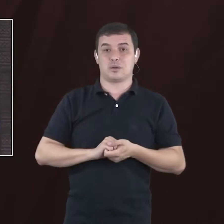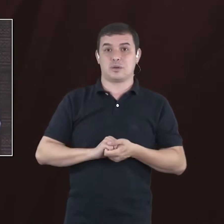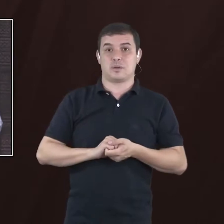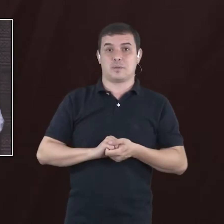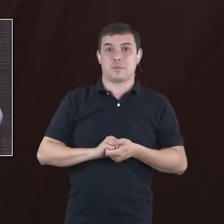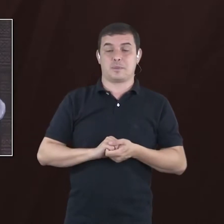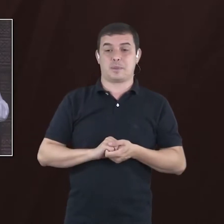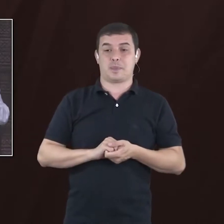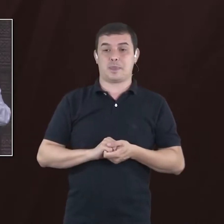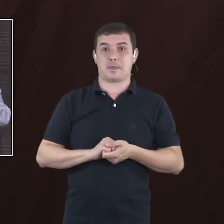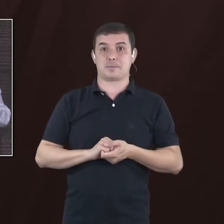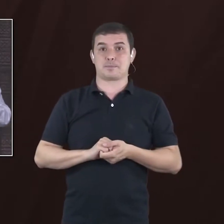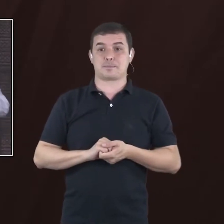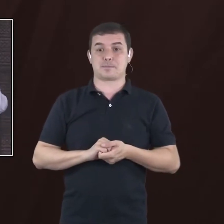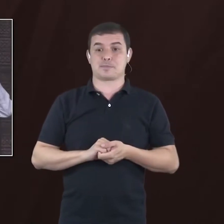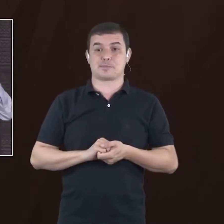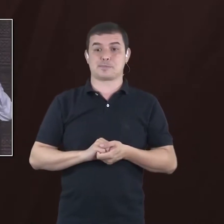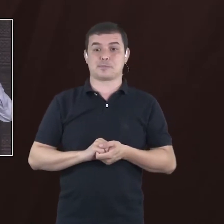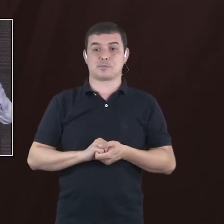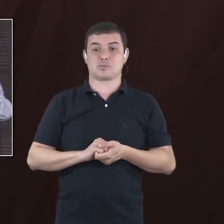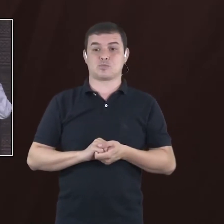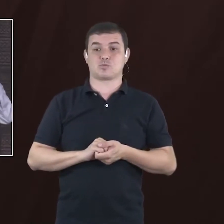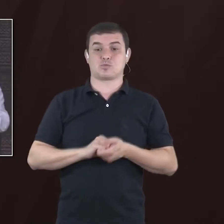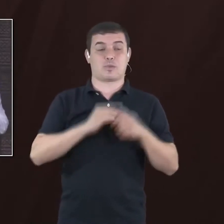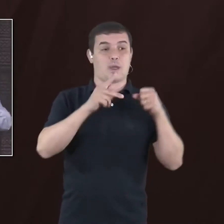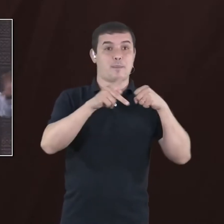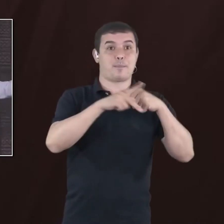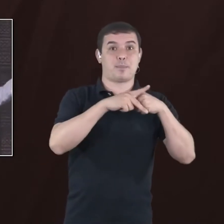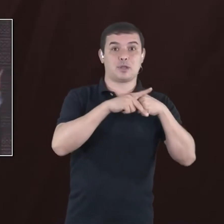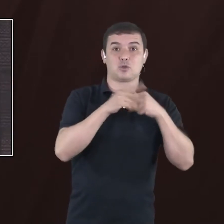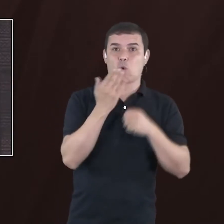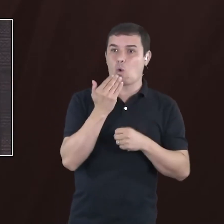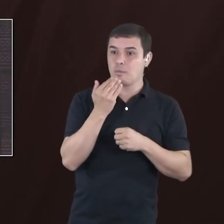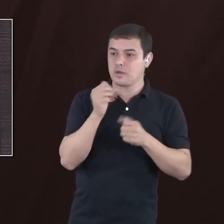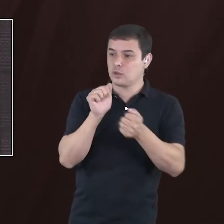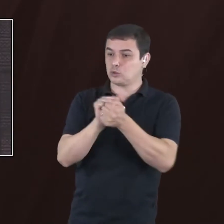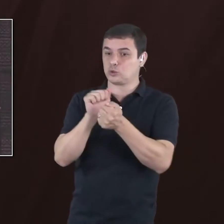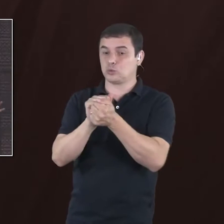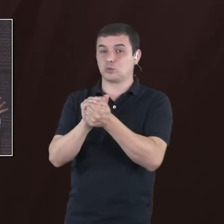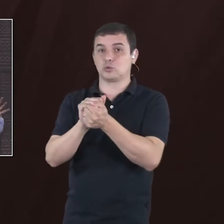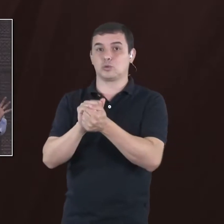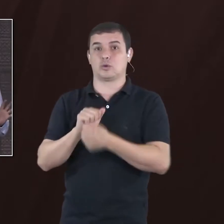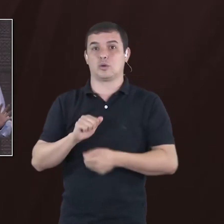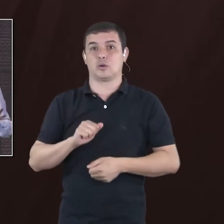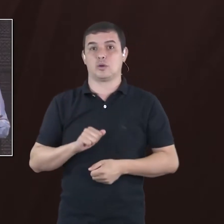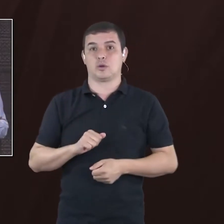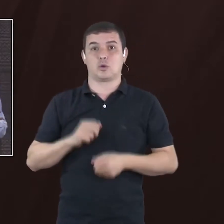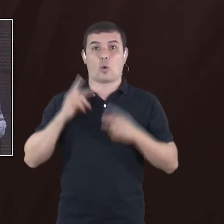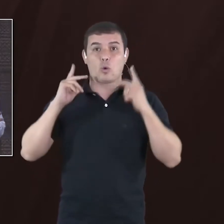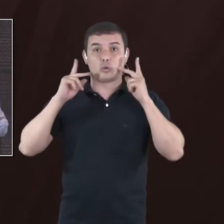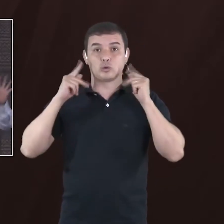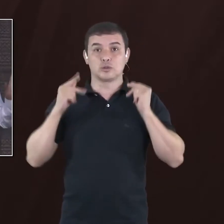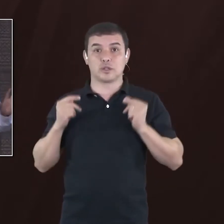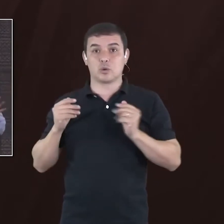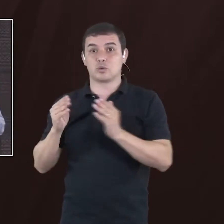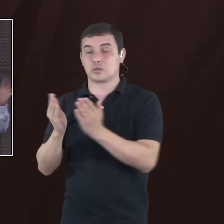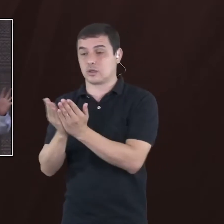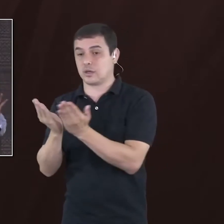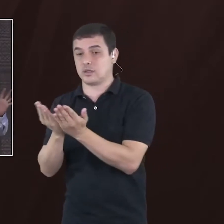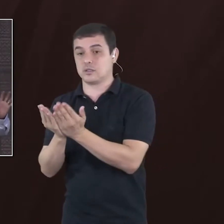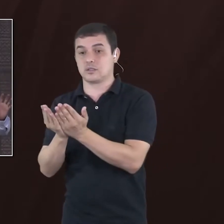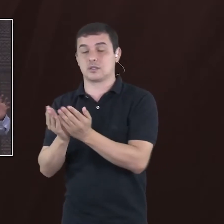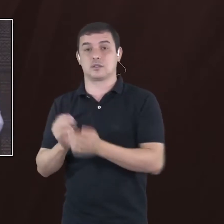eles. Mas quando deram notícia, opa, chegaram os judeus da parte de Tiago,